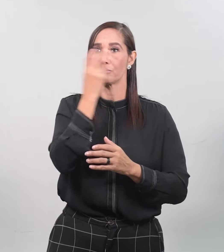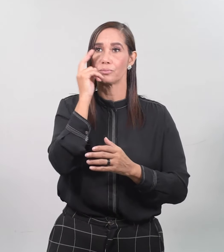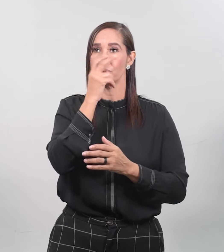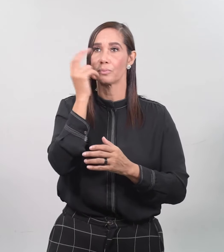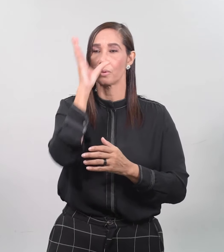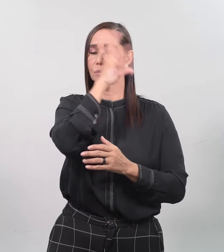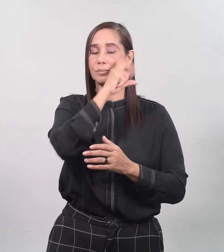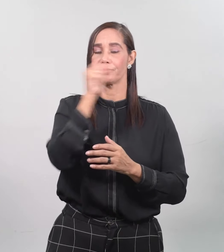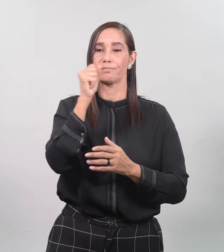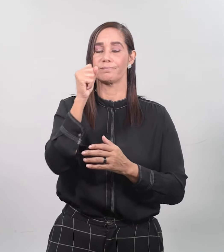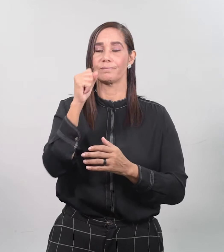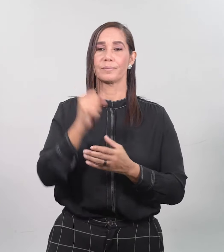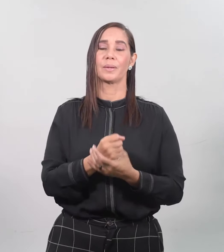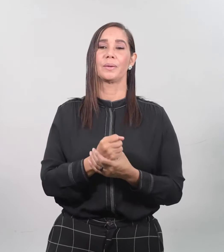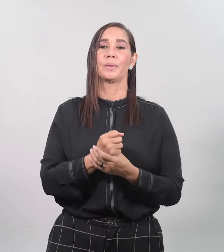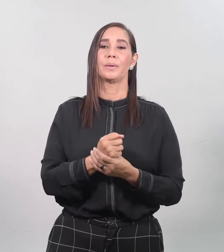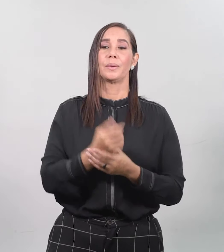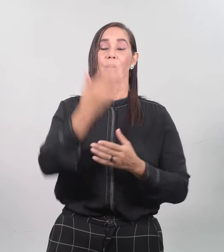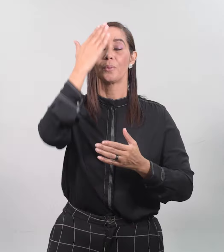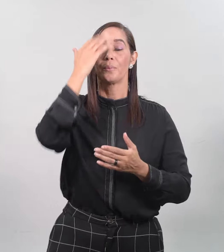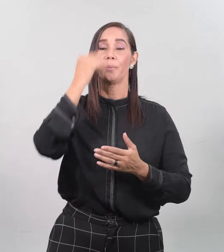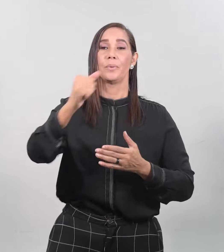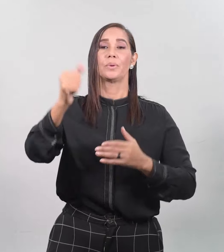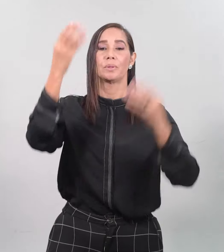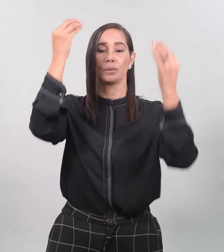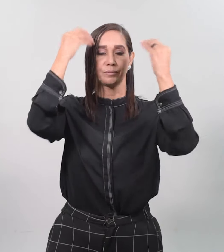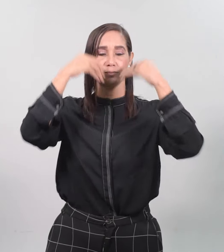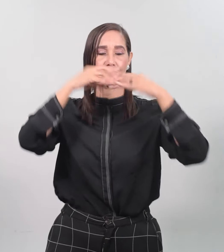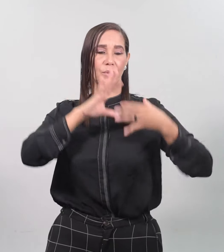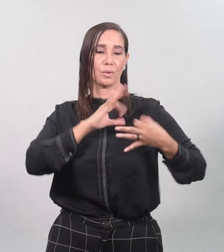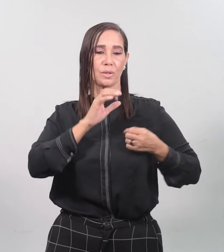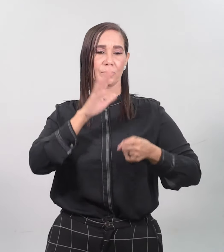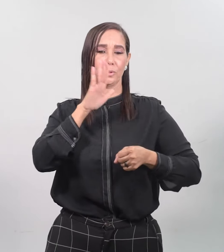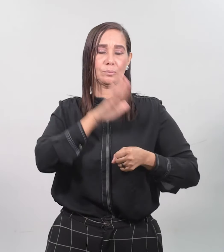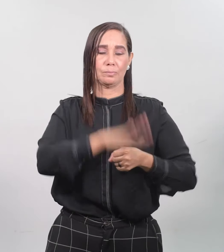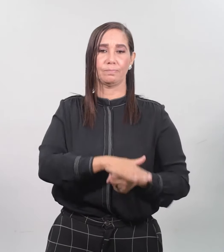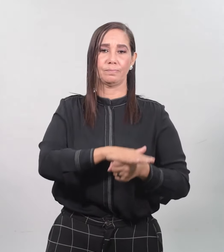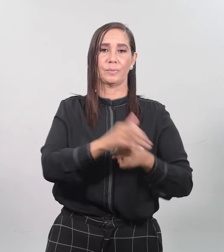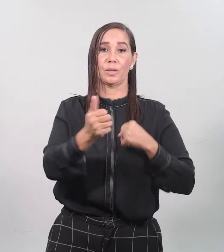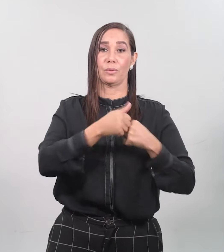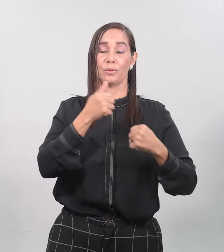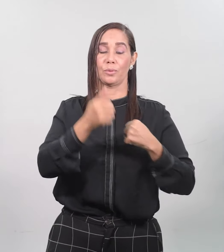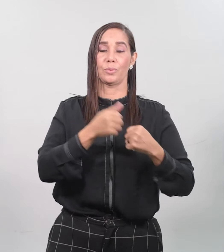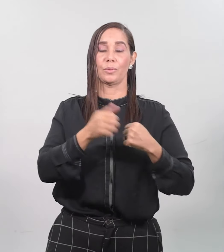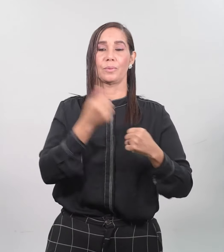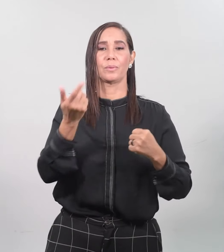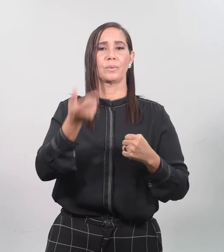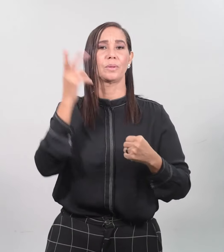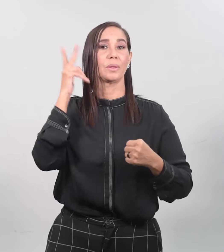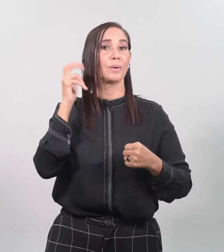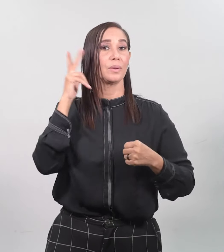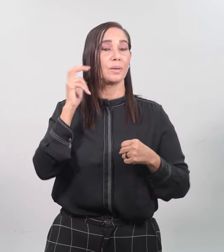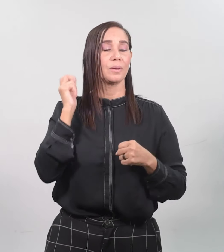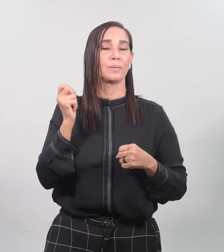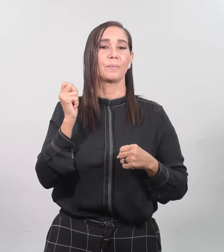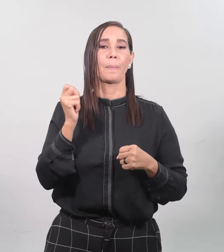sin ver, porque está embotado el corazón de este pueblo. Son duros de oído, han cerrado